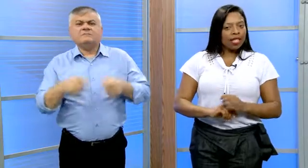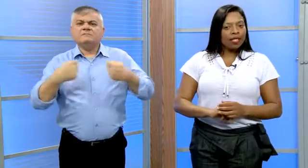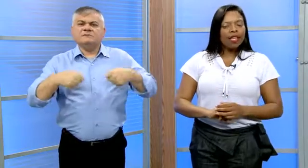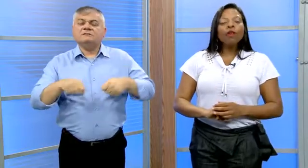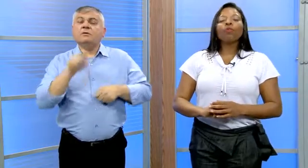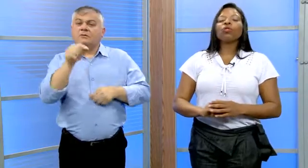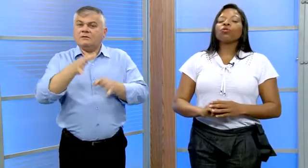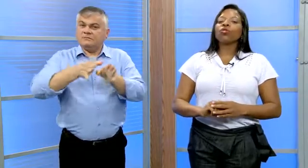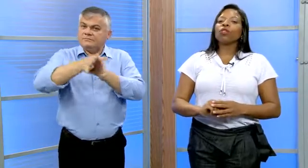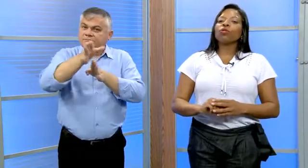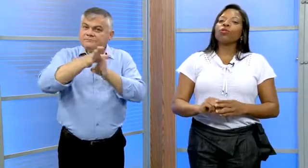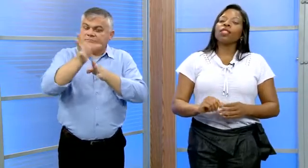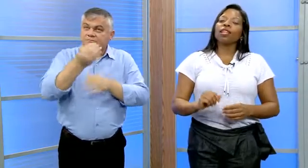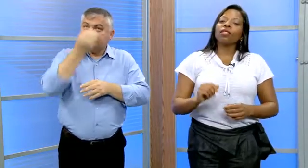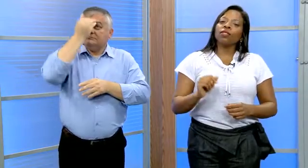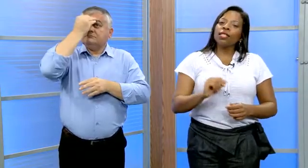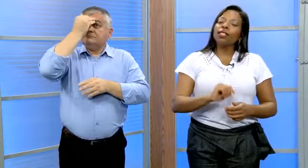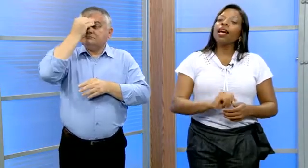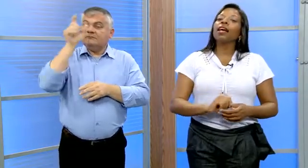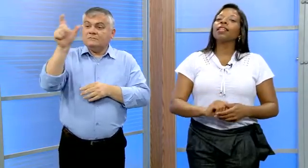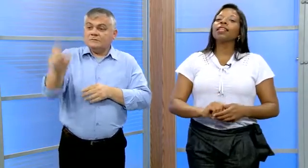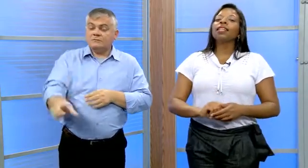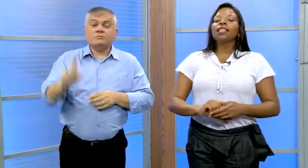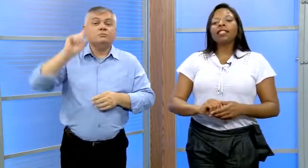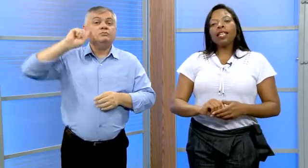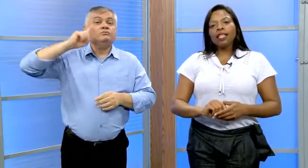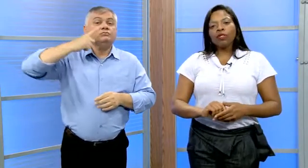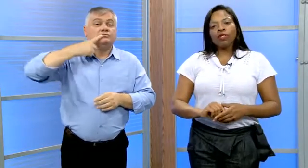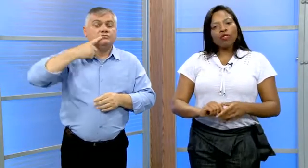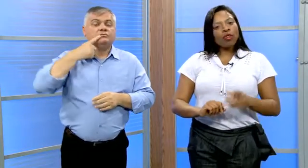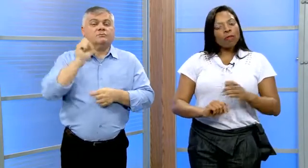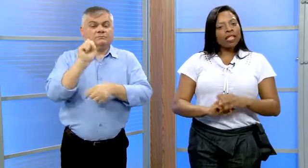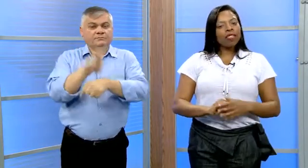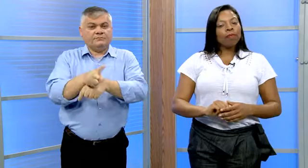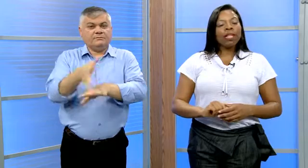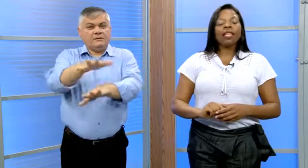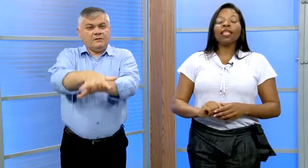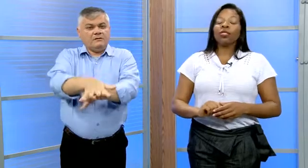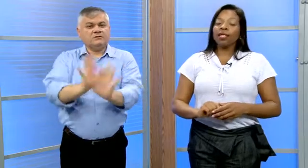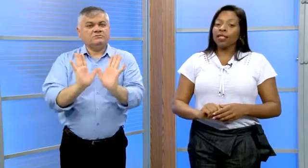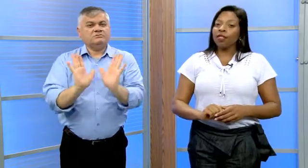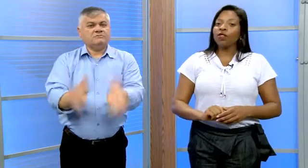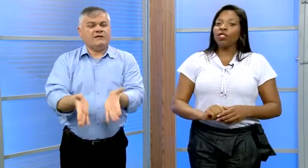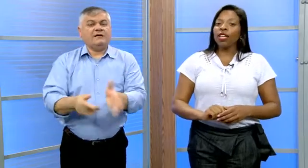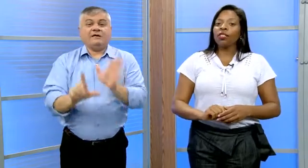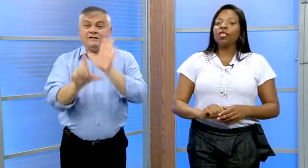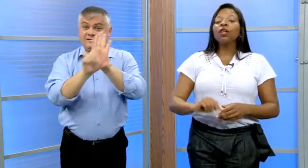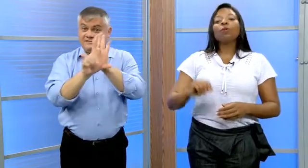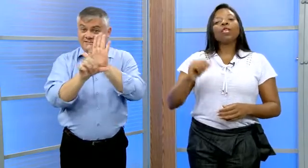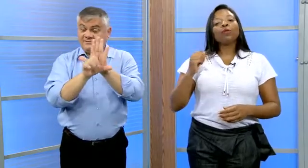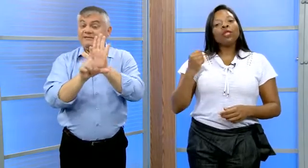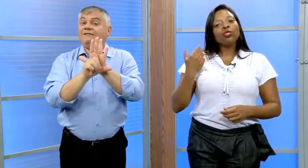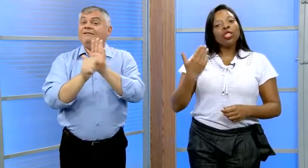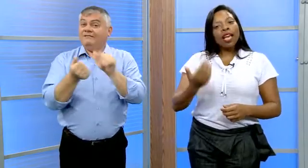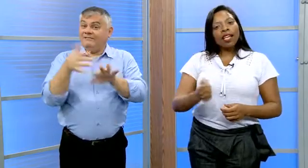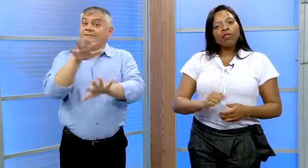dicas, porque o sujeito surdo está na nossa sala, inserido não só pela legislação vigente, mas pelo direito